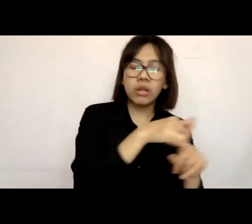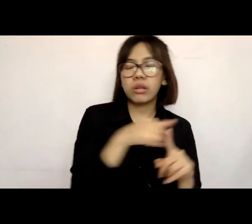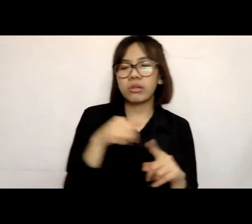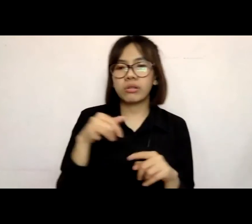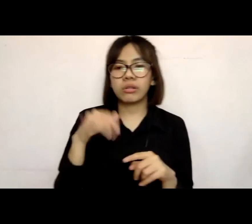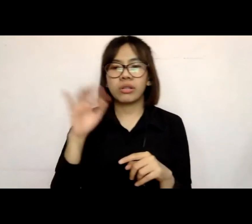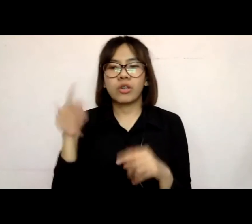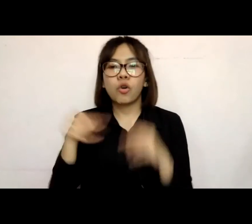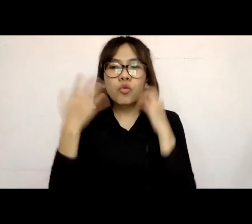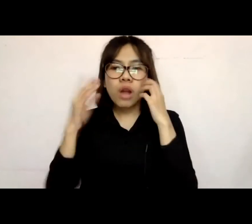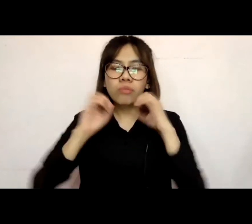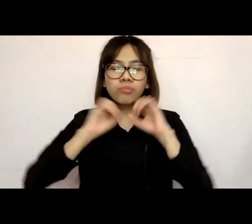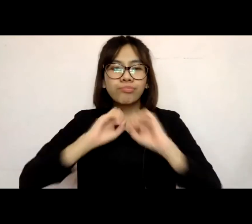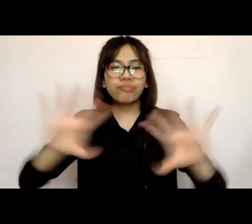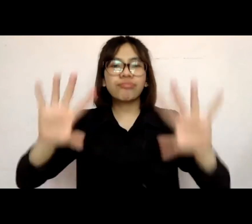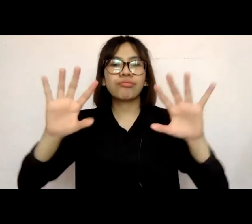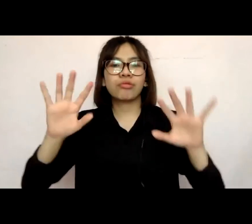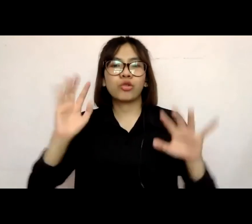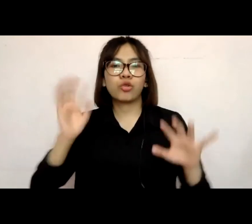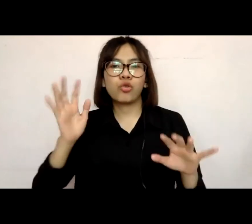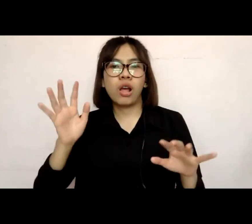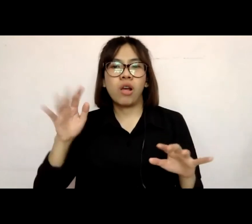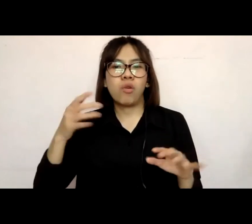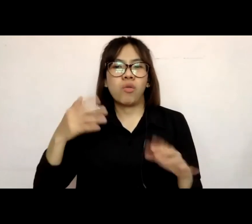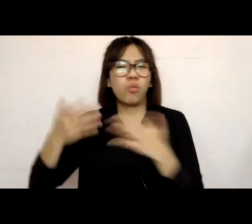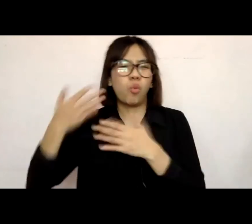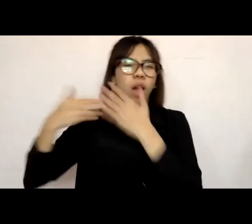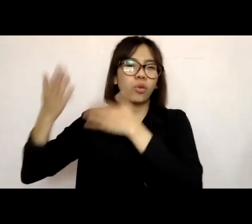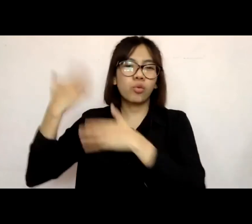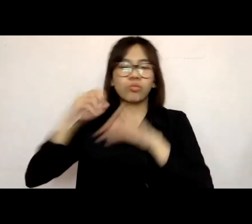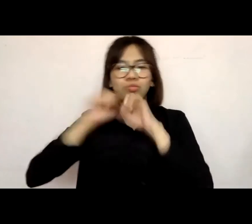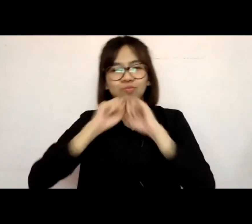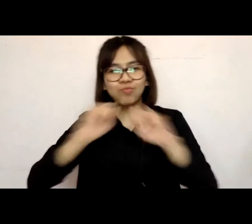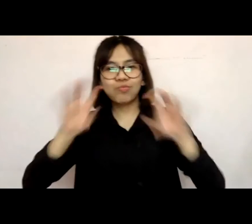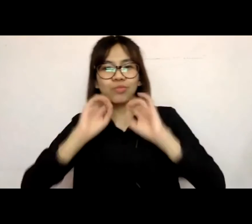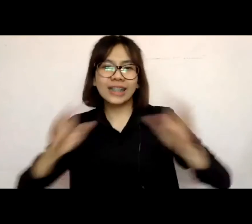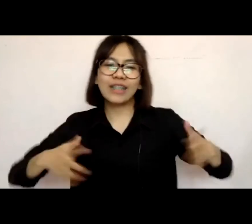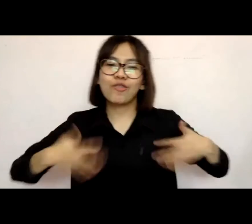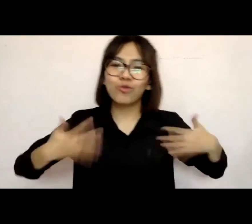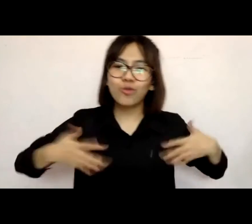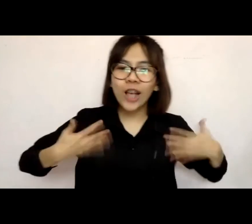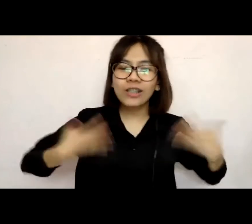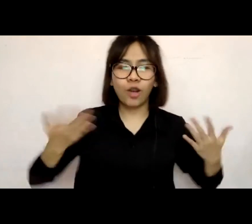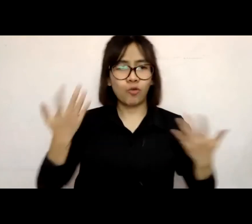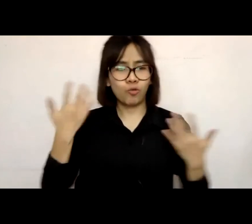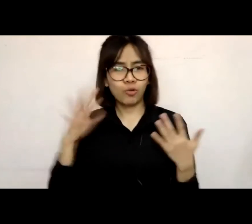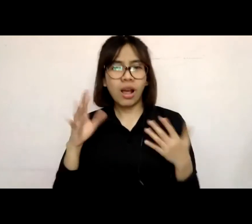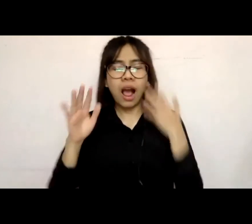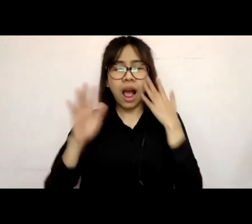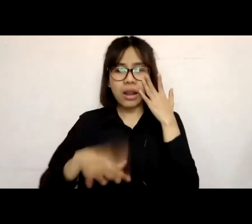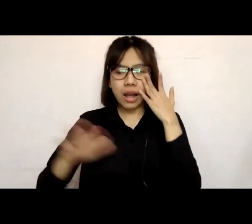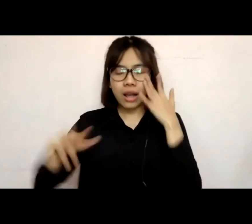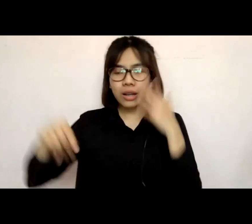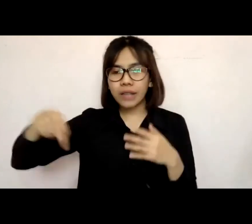ada aspek-aspek lingkungan seperti lingkungan sekolah, penyediaan fasilitas, alat peraga yang